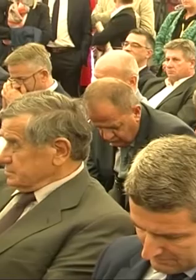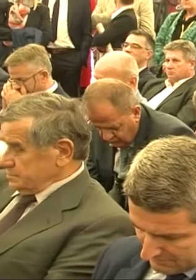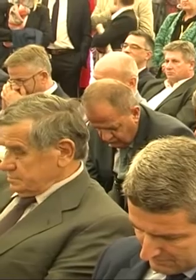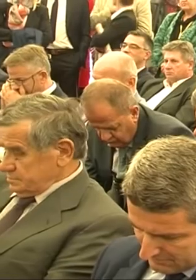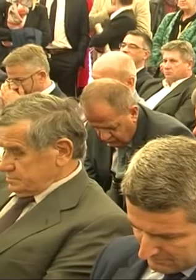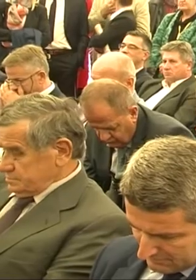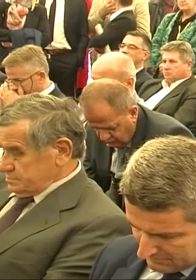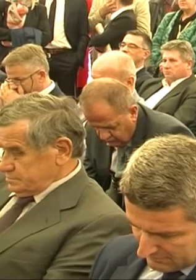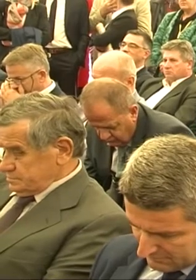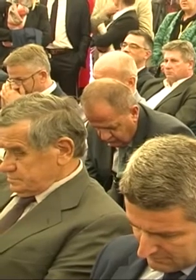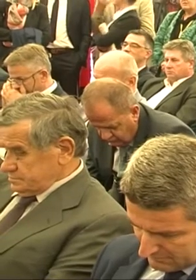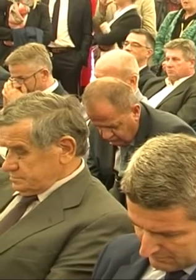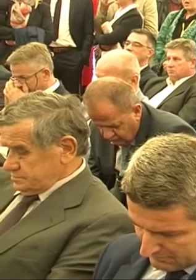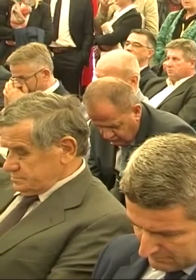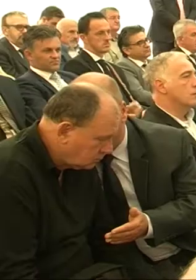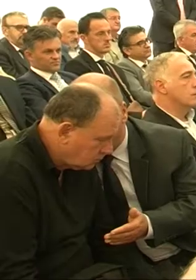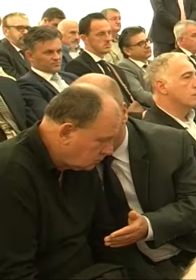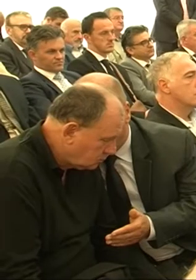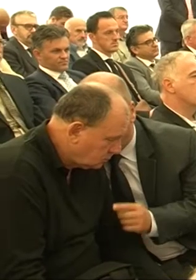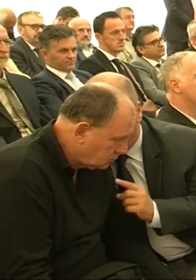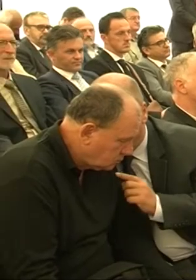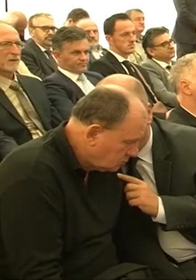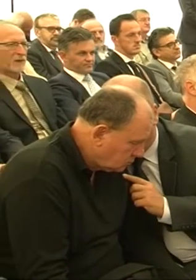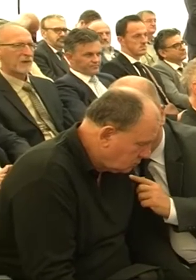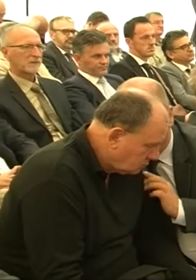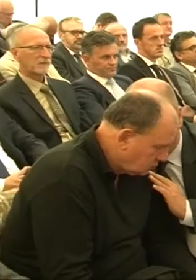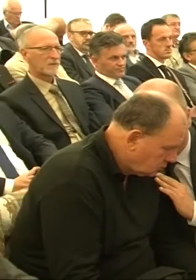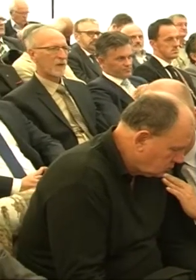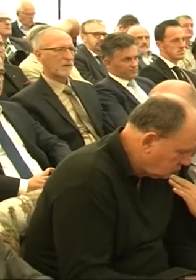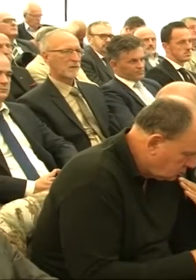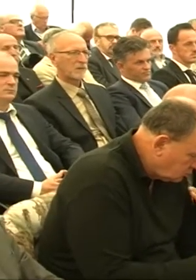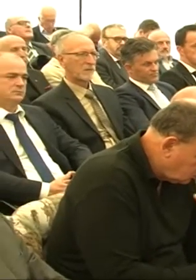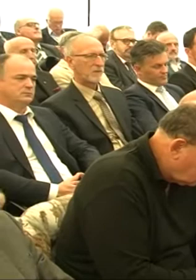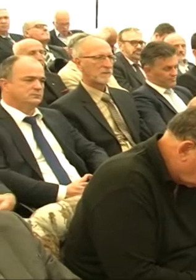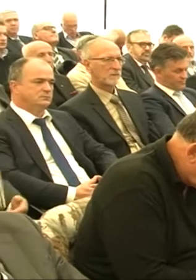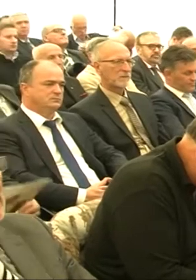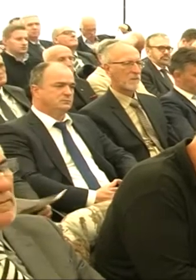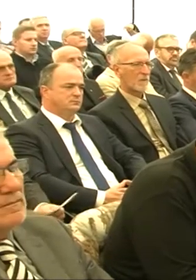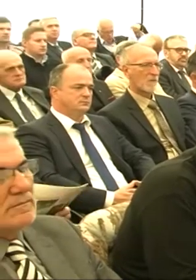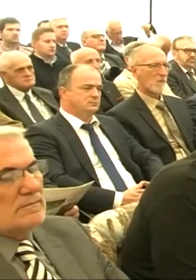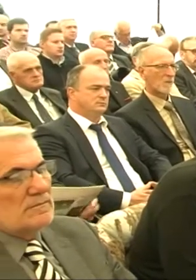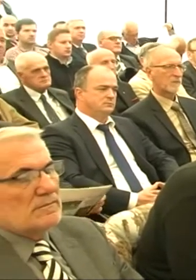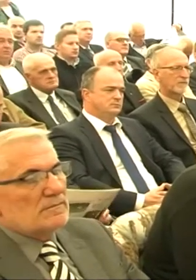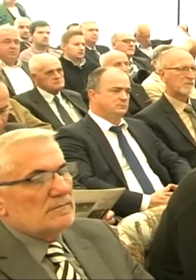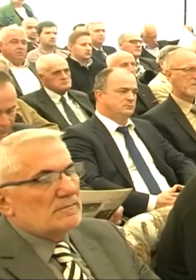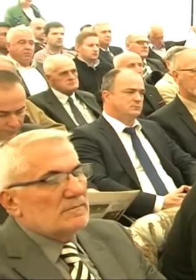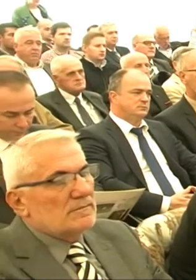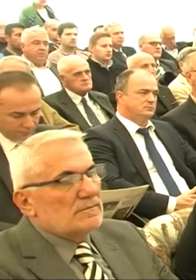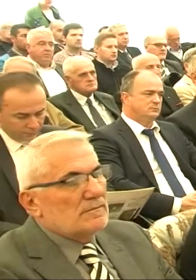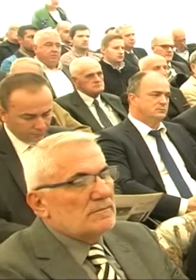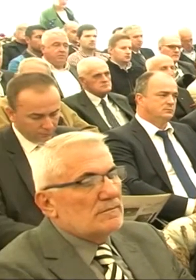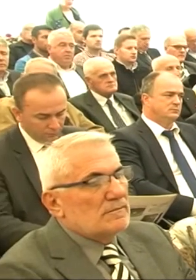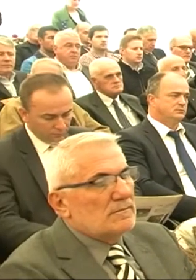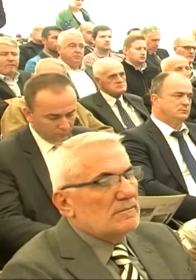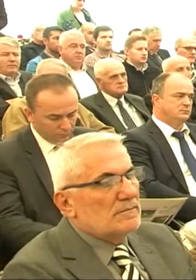ohrabrujući, industrijska proizvodnja je u porastu. Zeničko-dobojski kanton ima najveći izvoz u Federaciji BiH, a pokrivenost uvoza izvozom